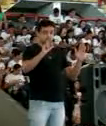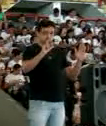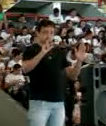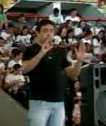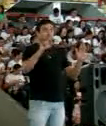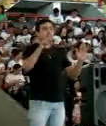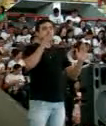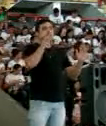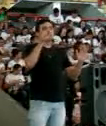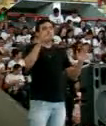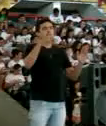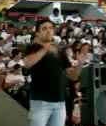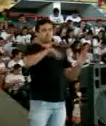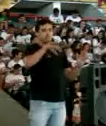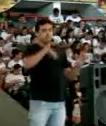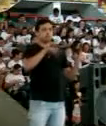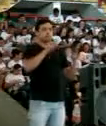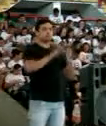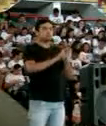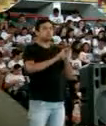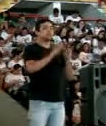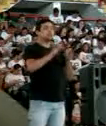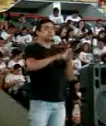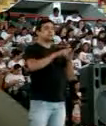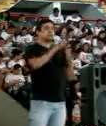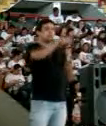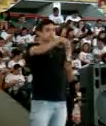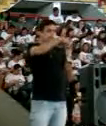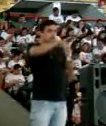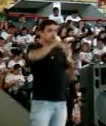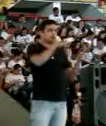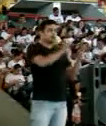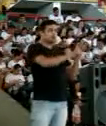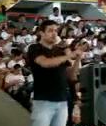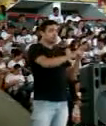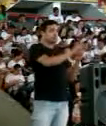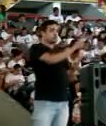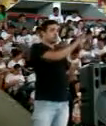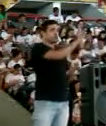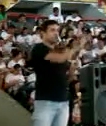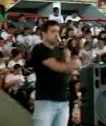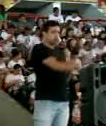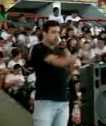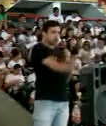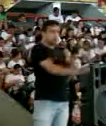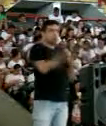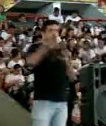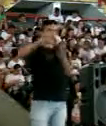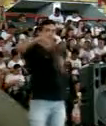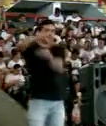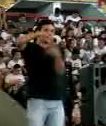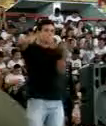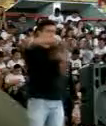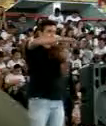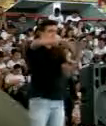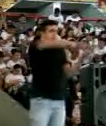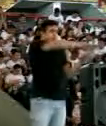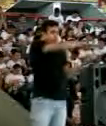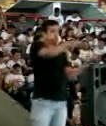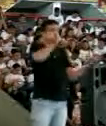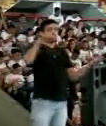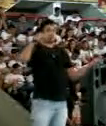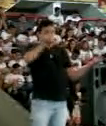Sabinada na Bahia, Balaiada no Maranhão, Farroupilha no Rio Grande do Sul, foram algumas das lutas